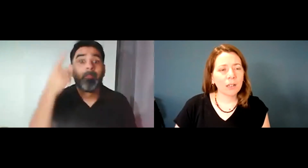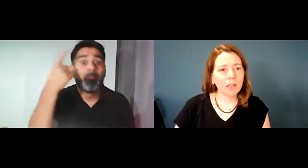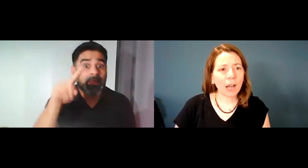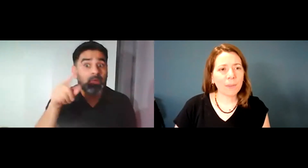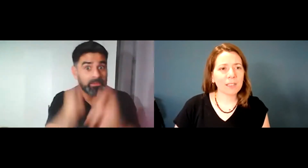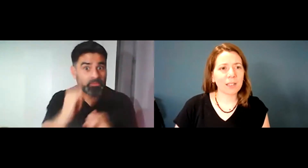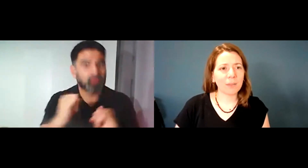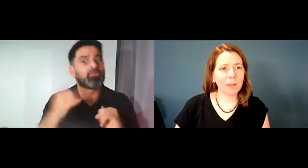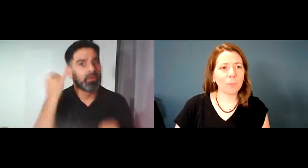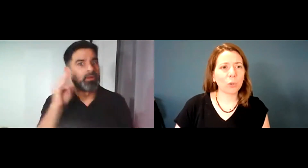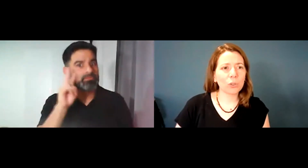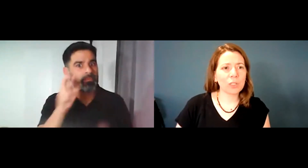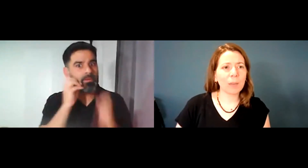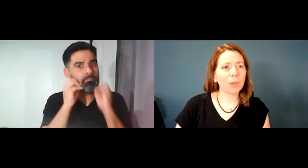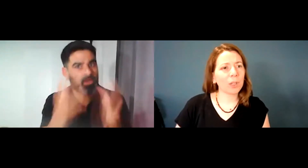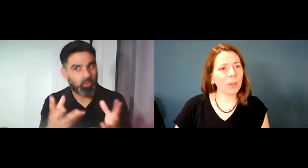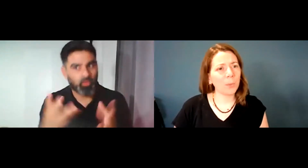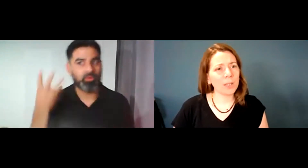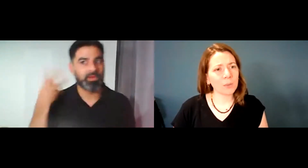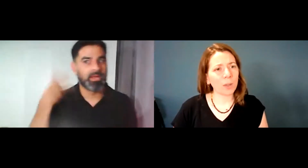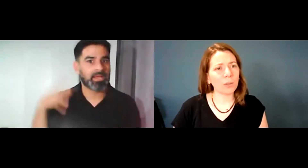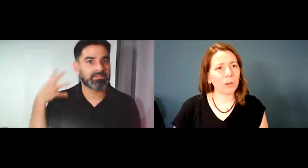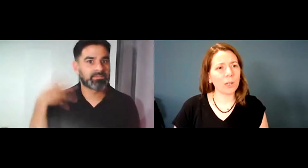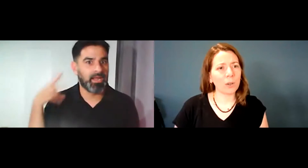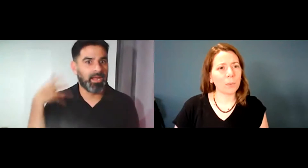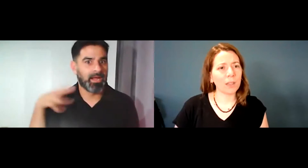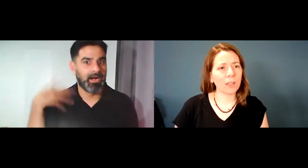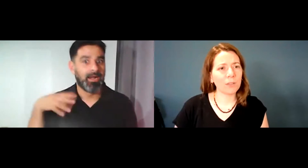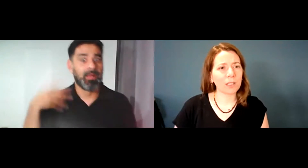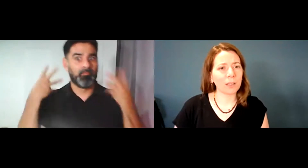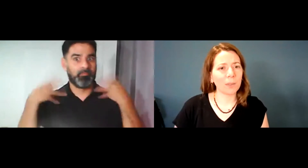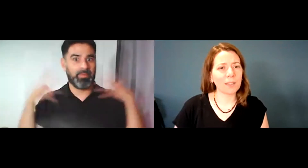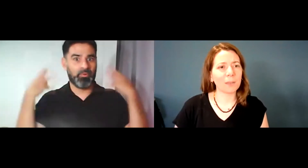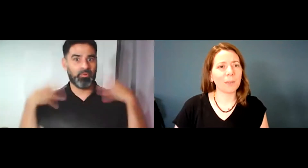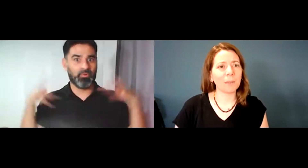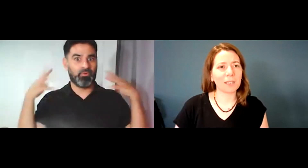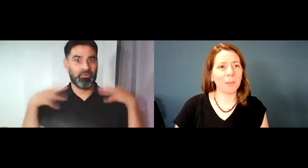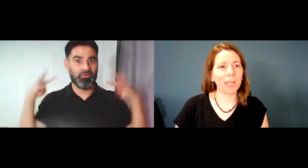a veces se ve borrosa, pero después cuando en los videos se te ve, se ve más el pelo.